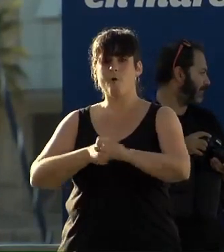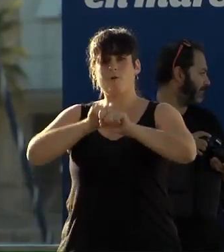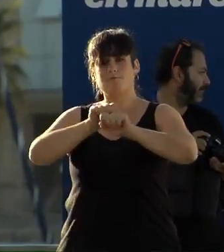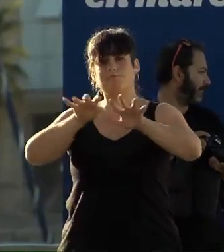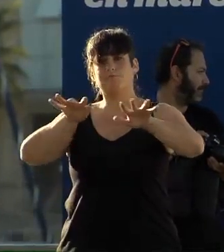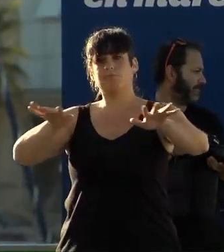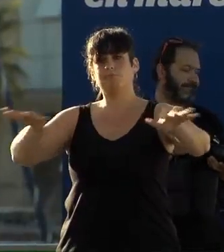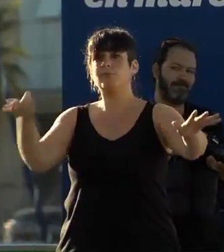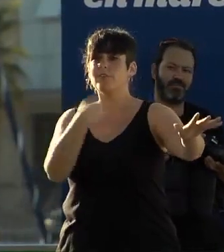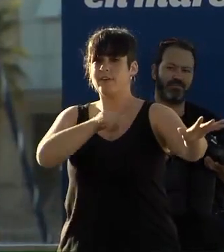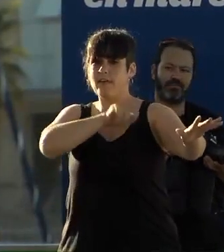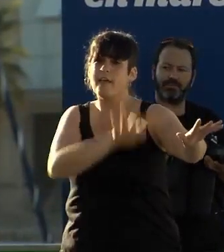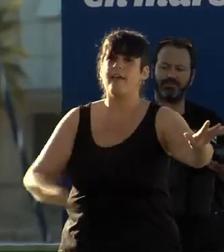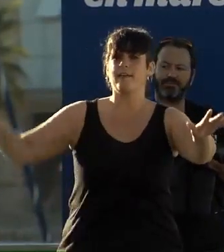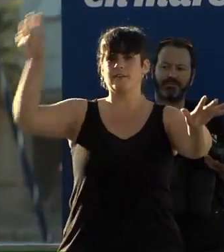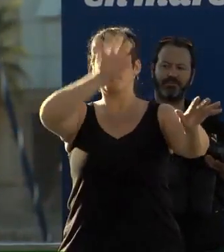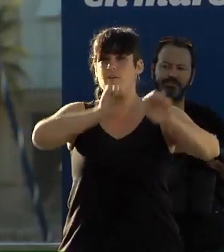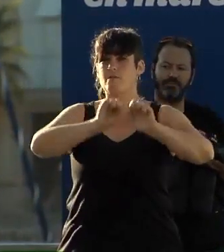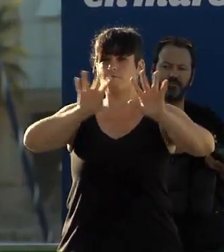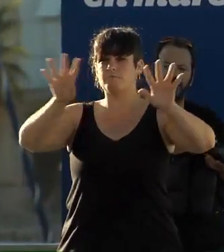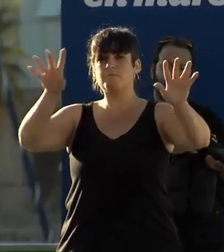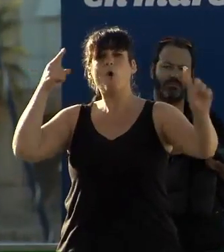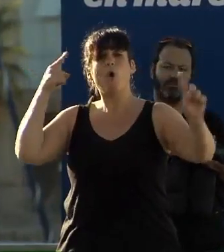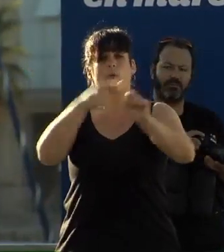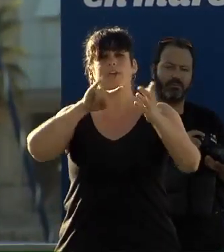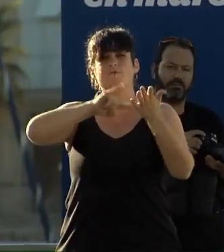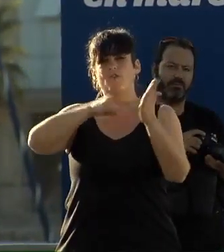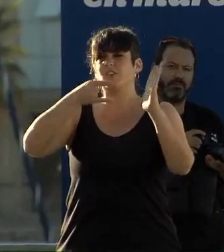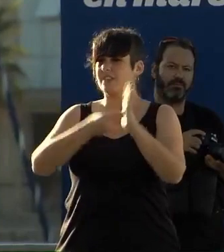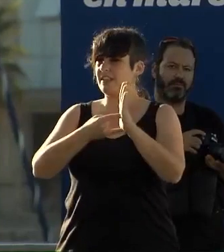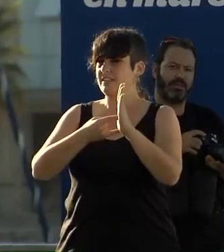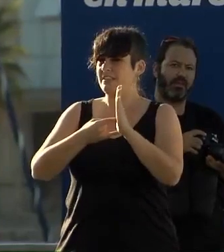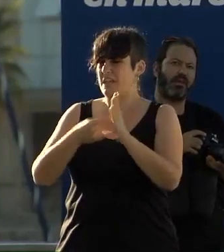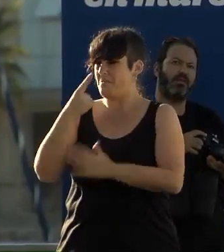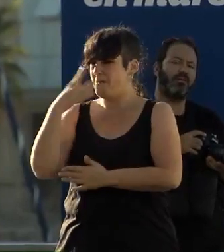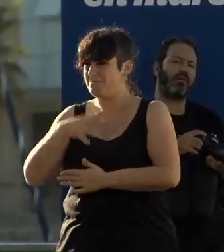do Estado español para dar cabo dun réxime finiquitado podre que só se move